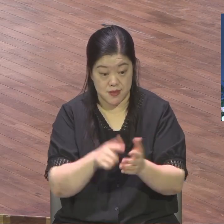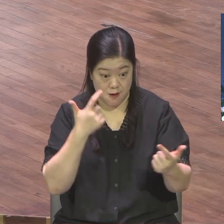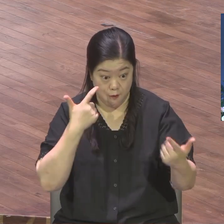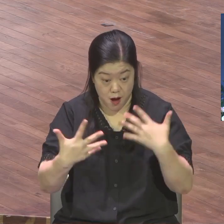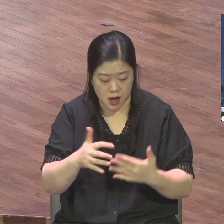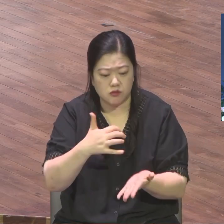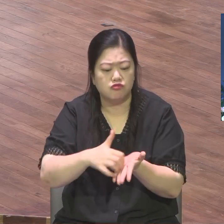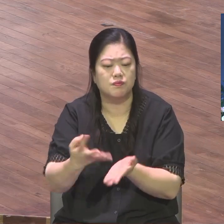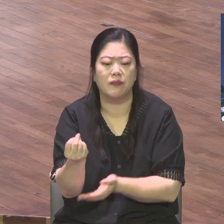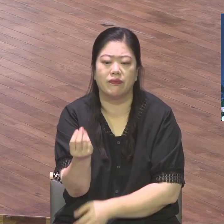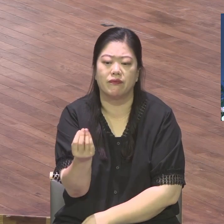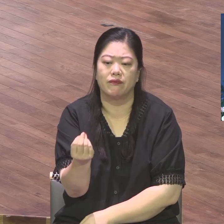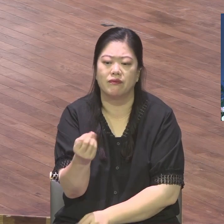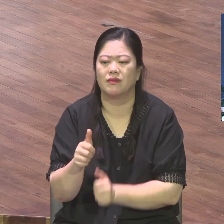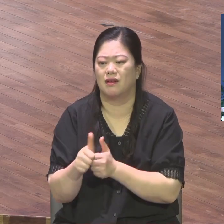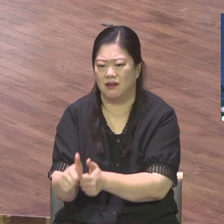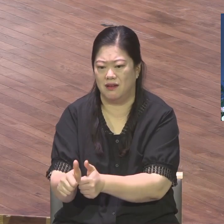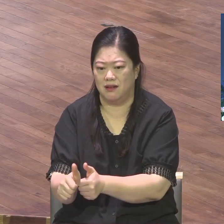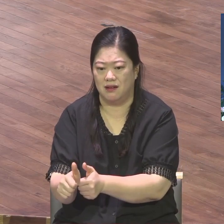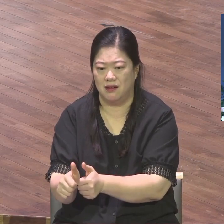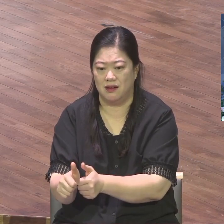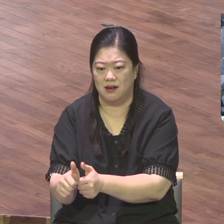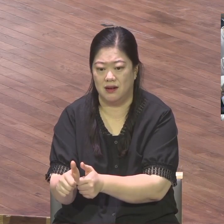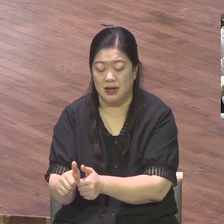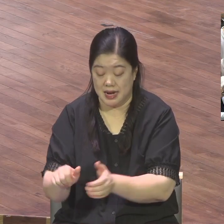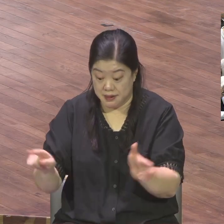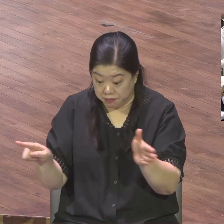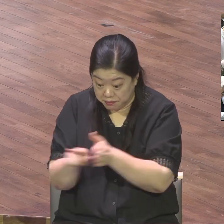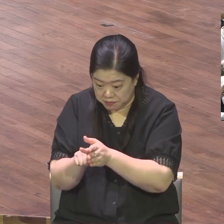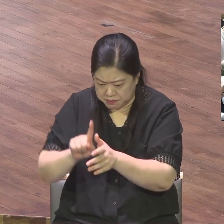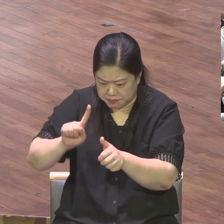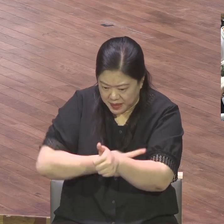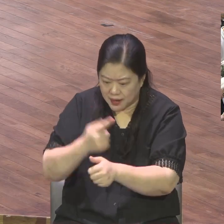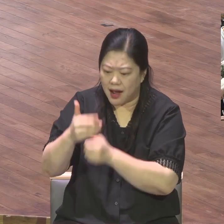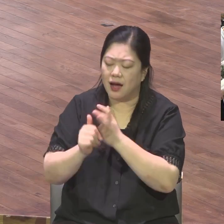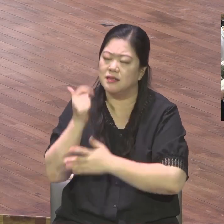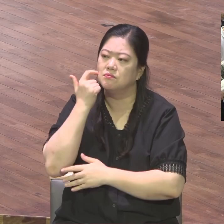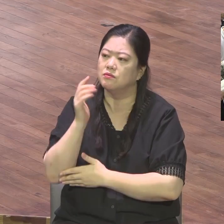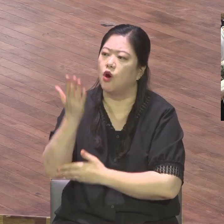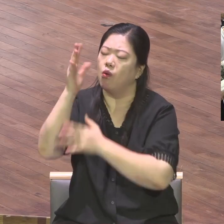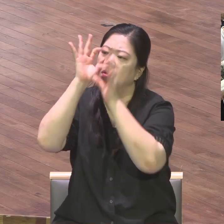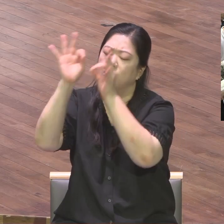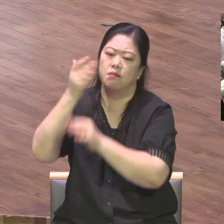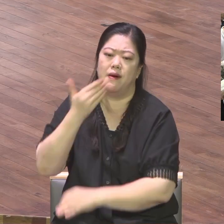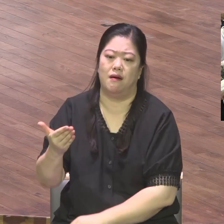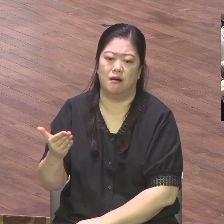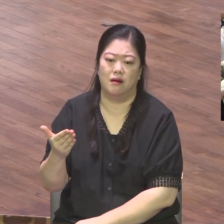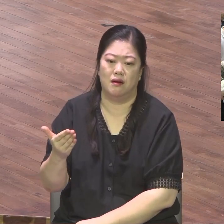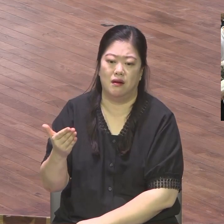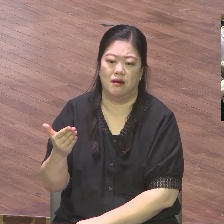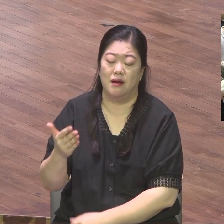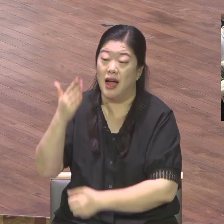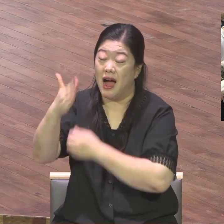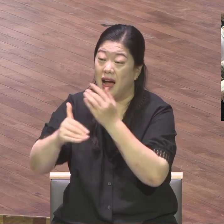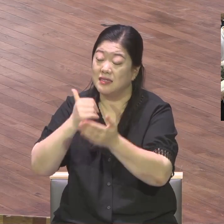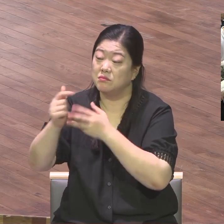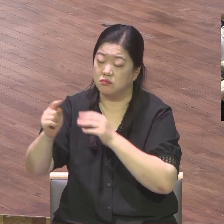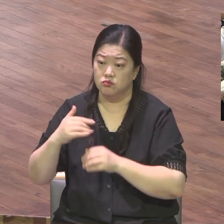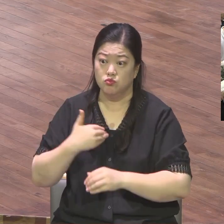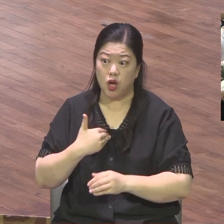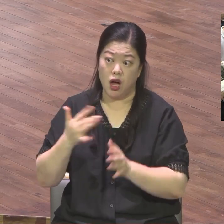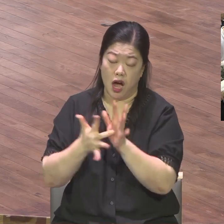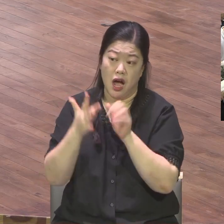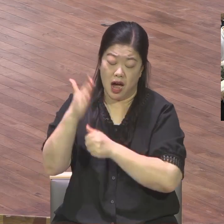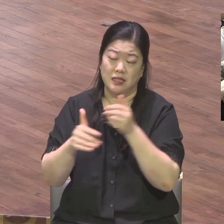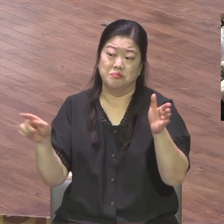믿을 때 하나님의 영광을 보리라. 믿어야 할 영광을 보여. 아, 하나님의 살아계시구나. 아,